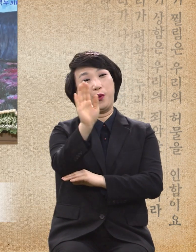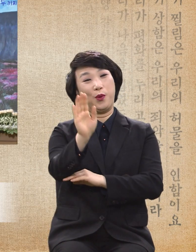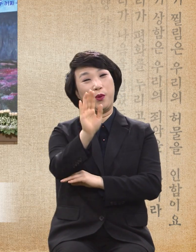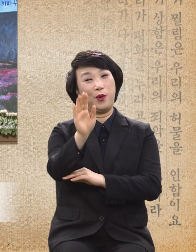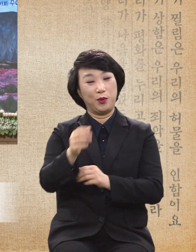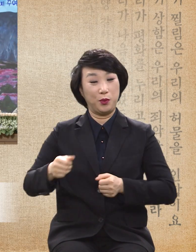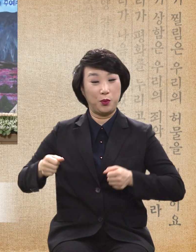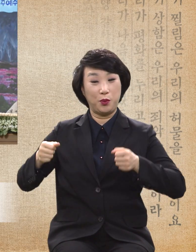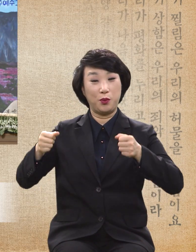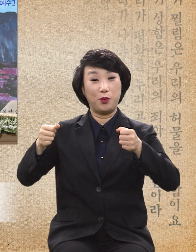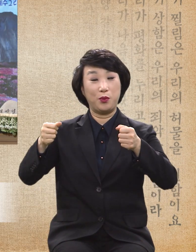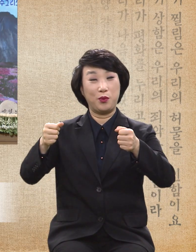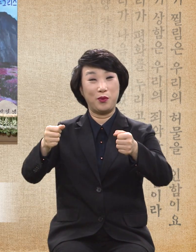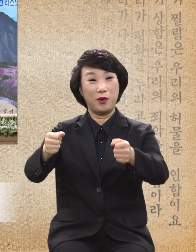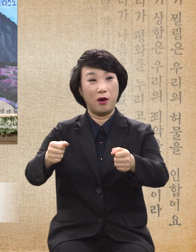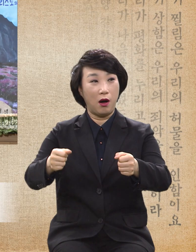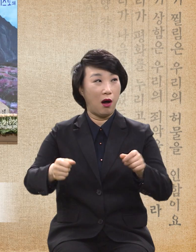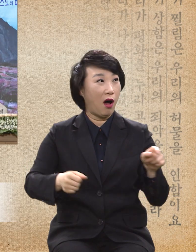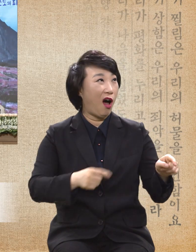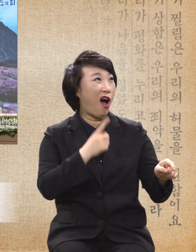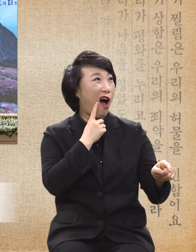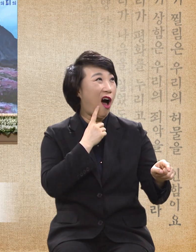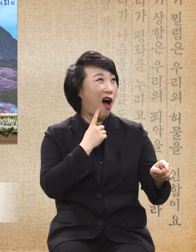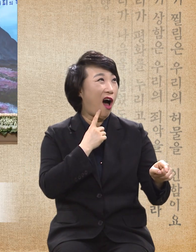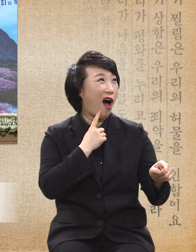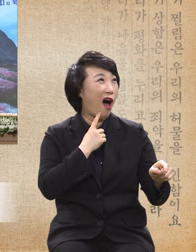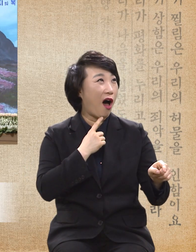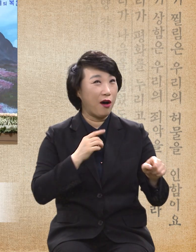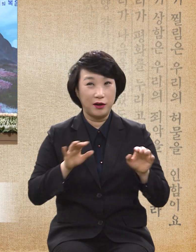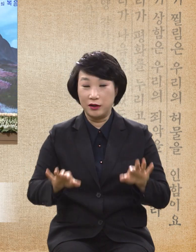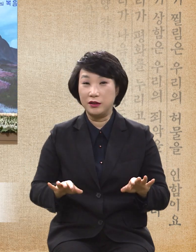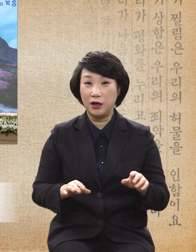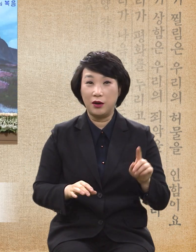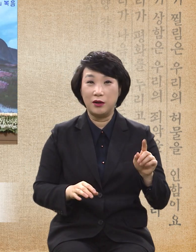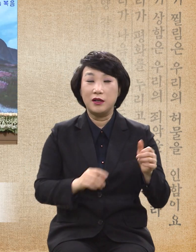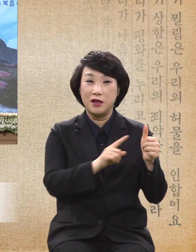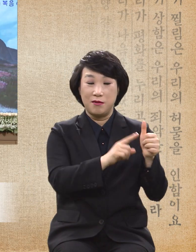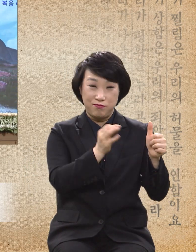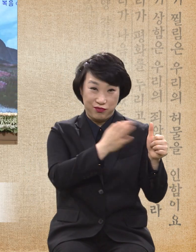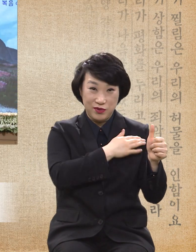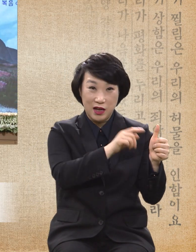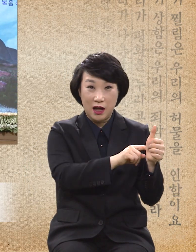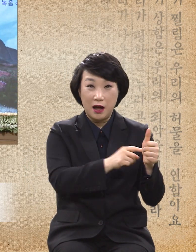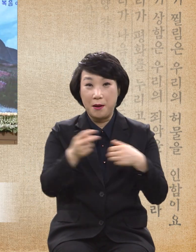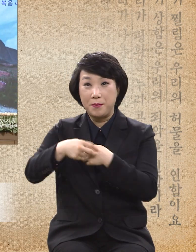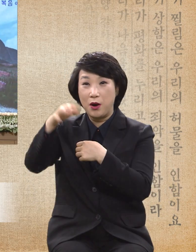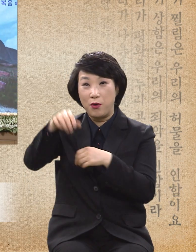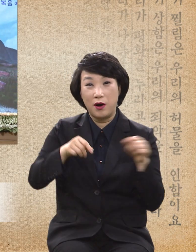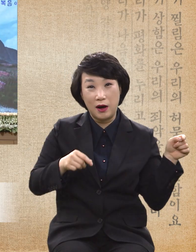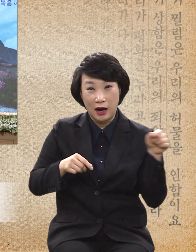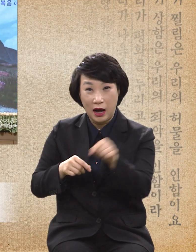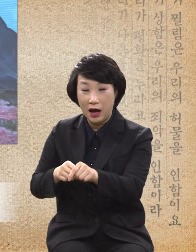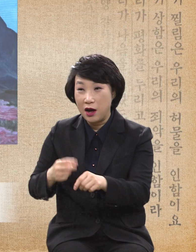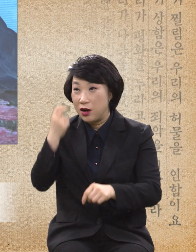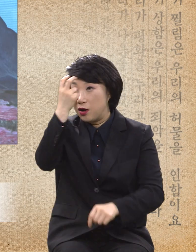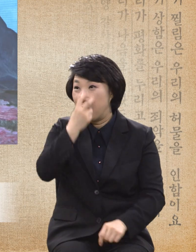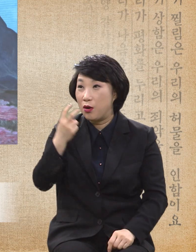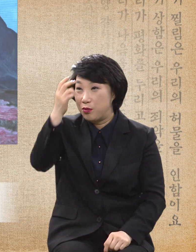아주 부러울 것이 없습니다. 그런데 정기검진을 딱 하러 가니까